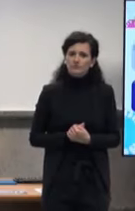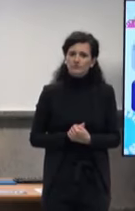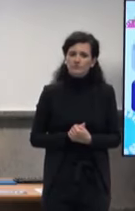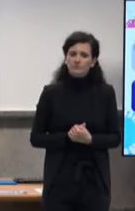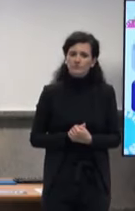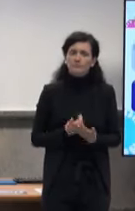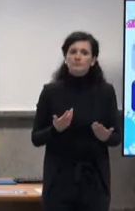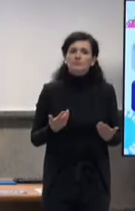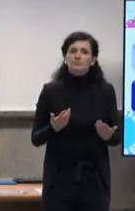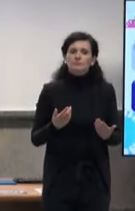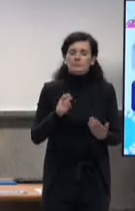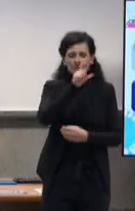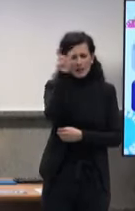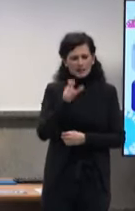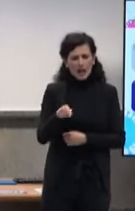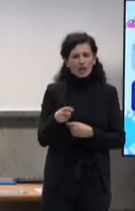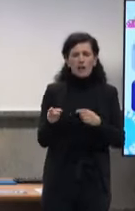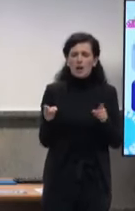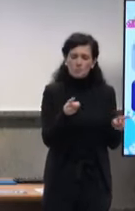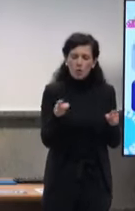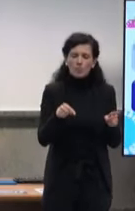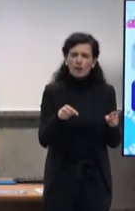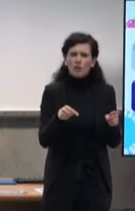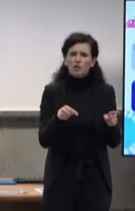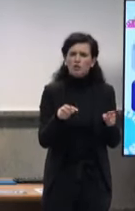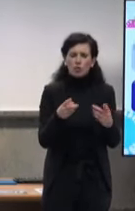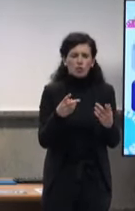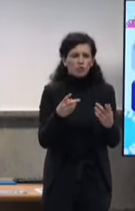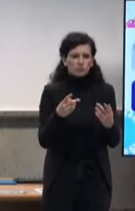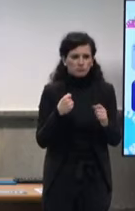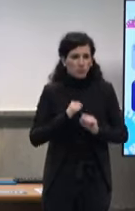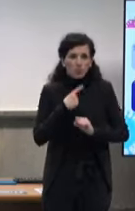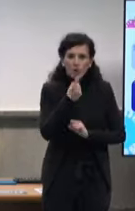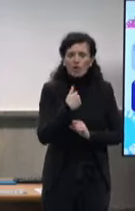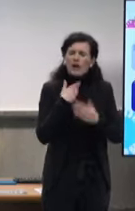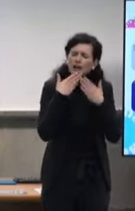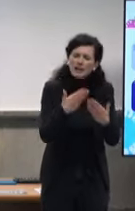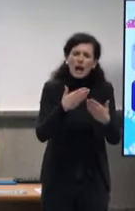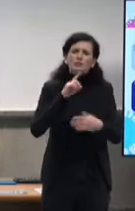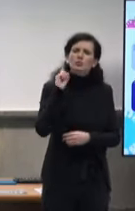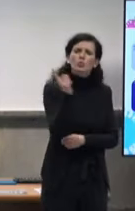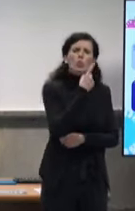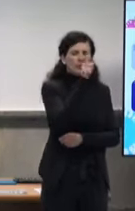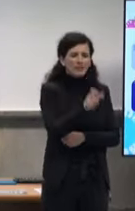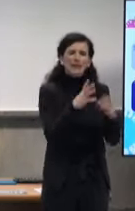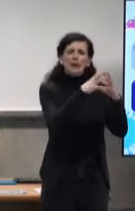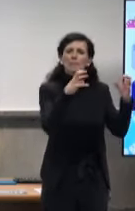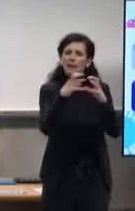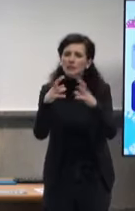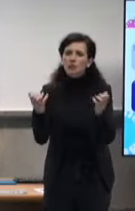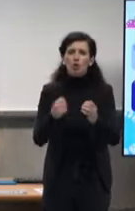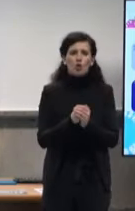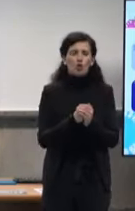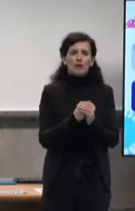fa degli sforzi e norme io sono veramente grato a tutti gli imprenditori ea tutte le aziende che stanno facendo un forte